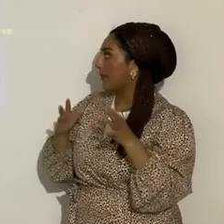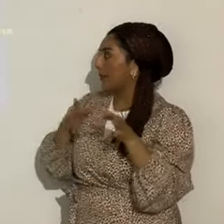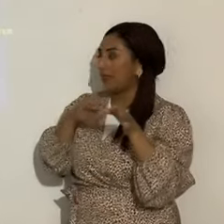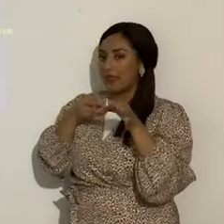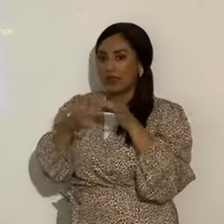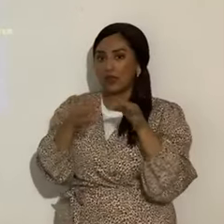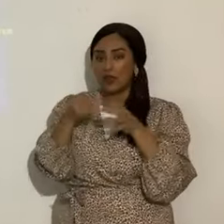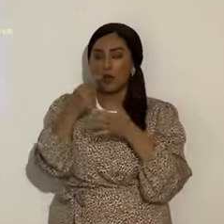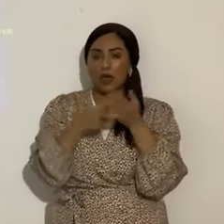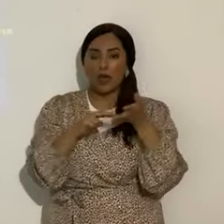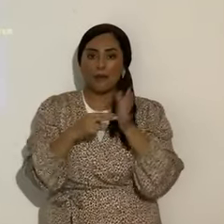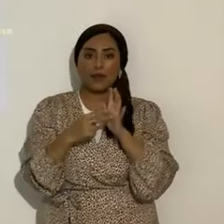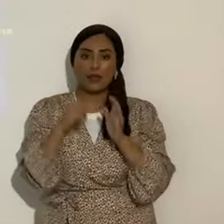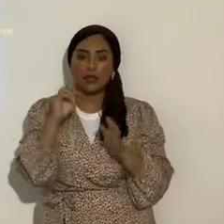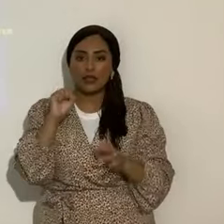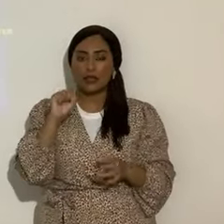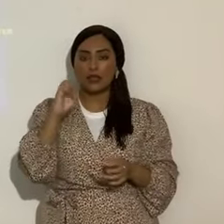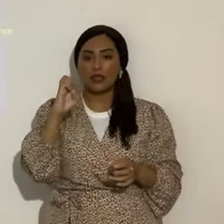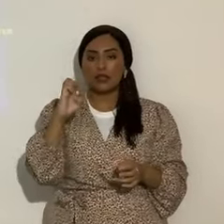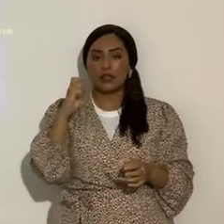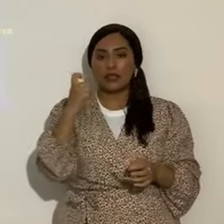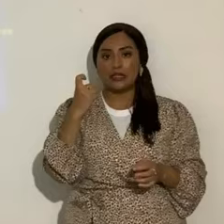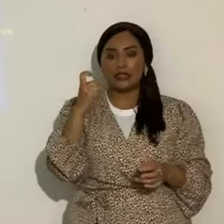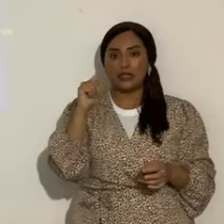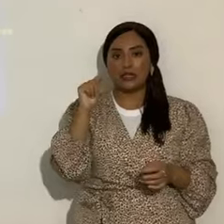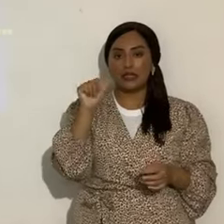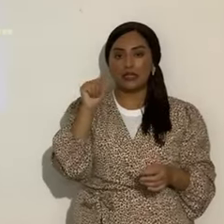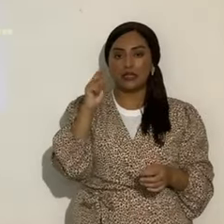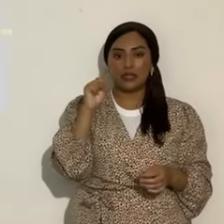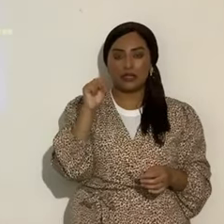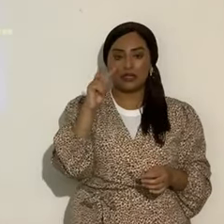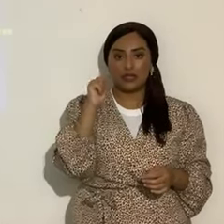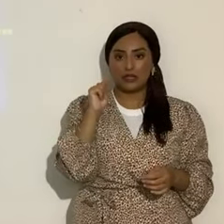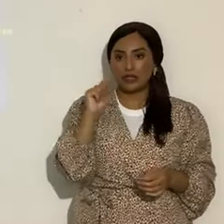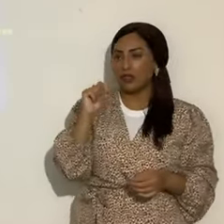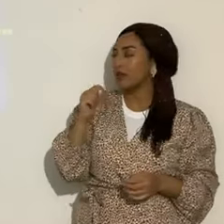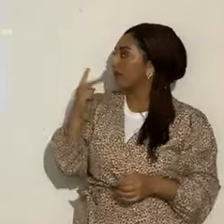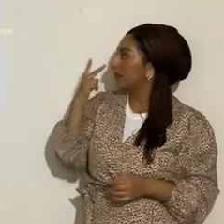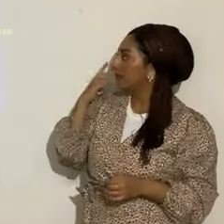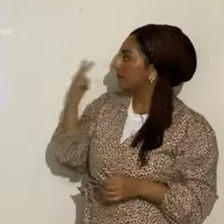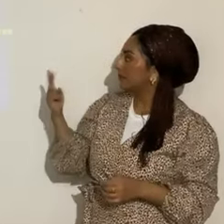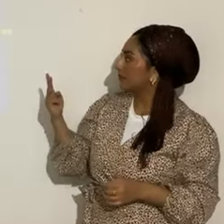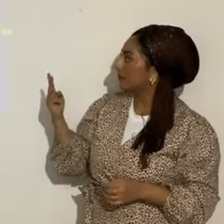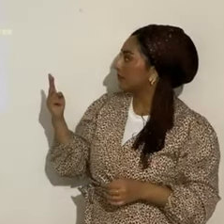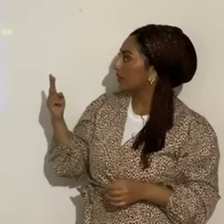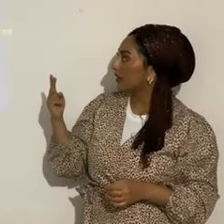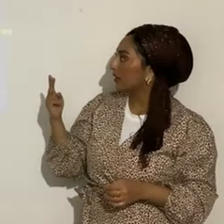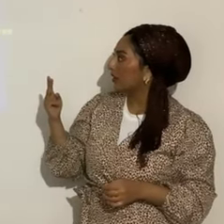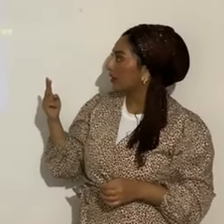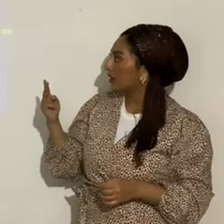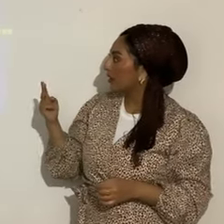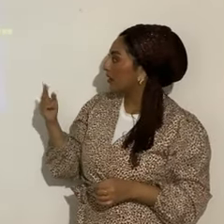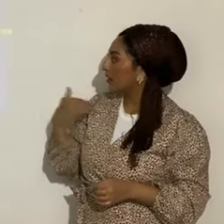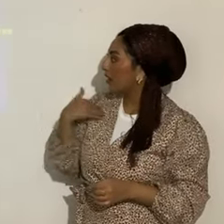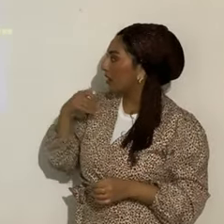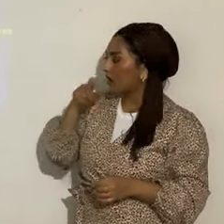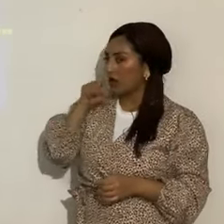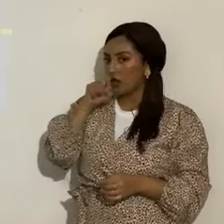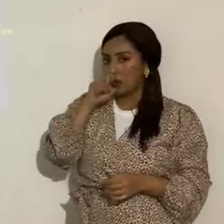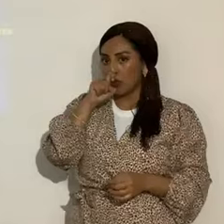es el sextante, busca en recta final 140, la constelación del Cuervo, tómenle una fotografía del Cuervo, constelación